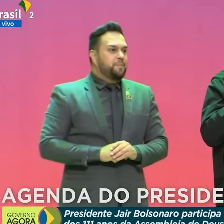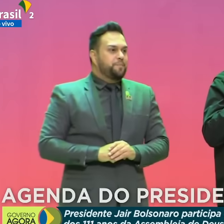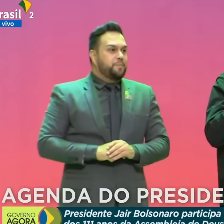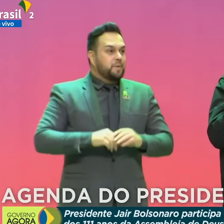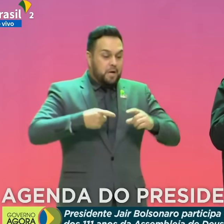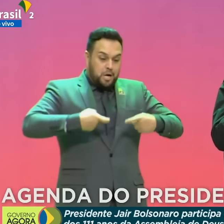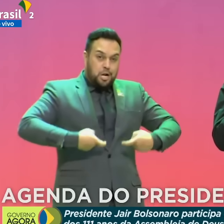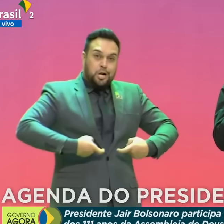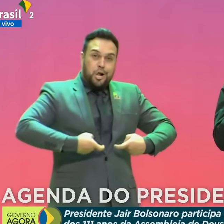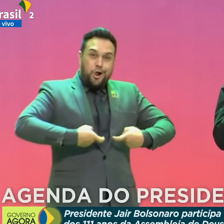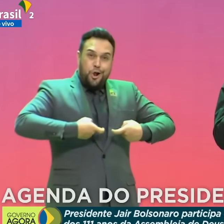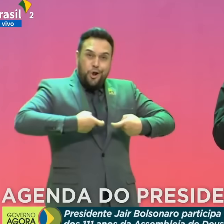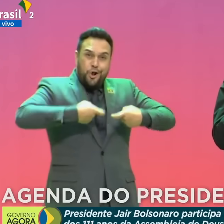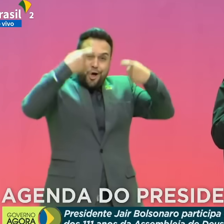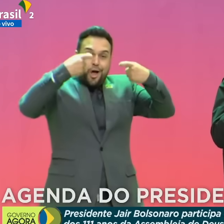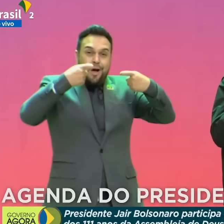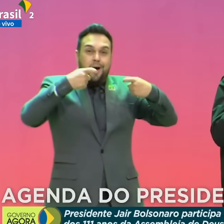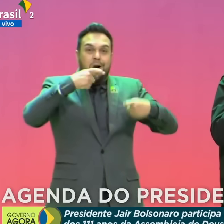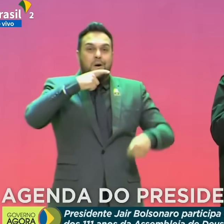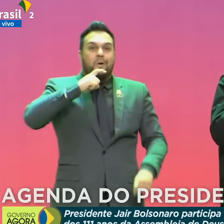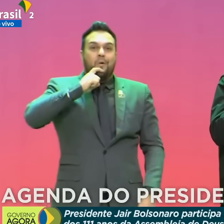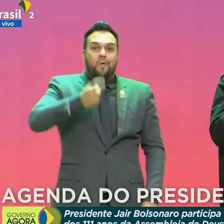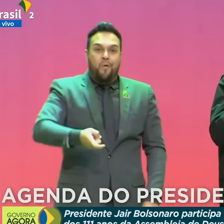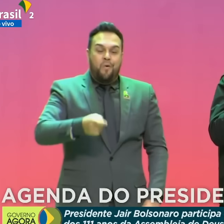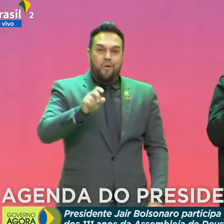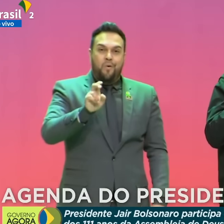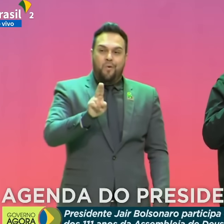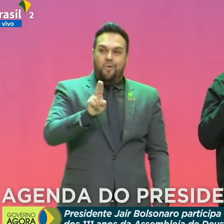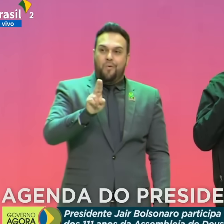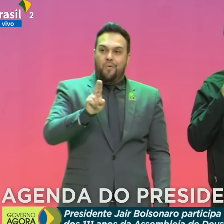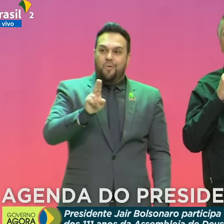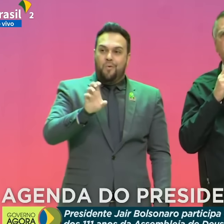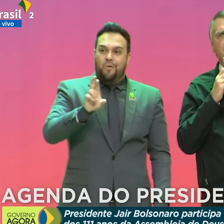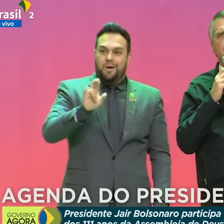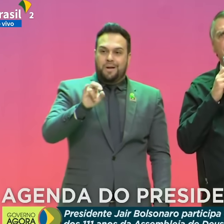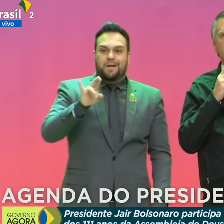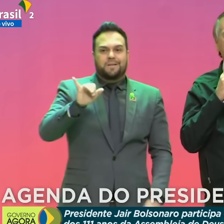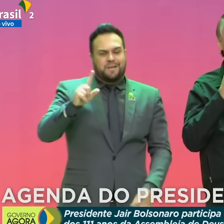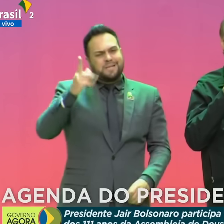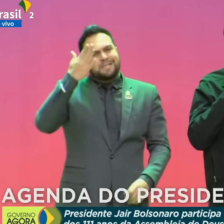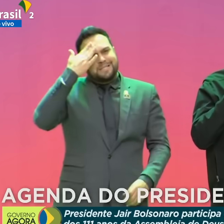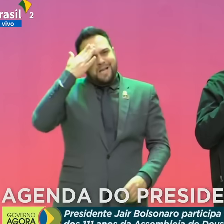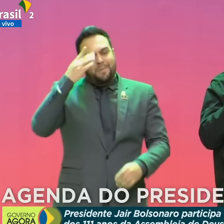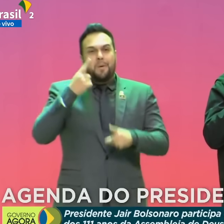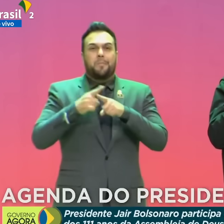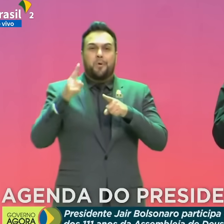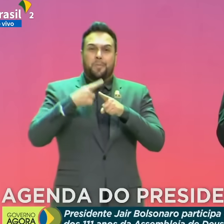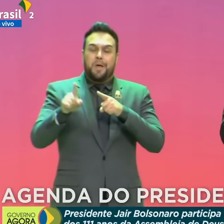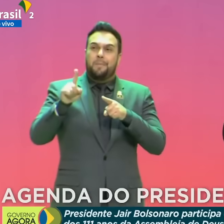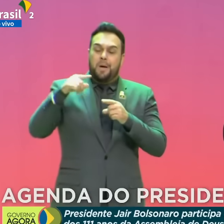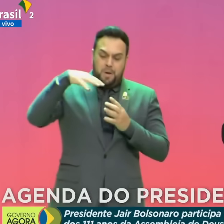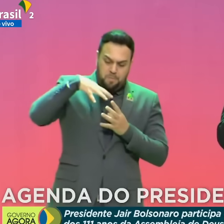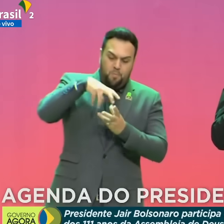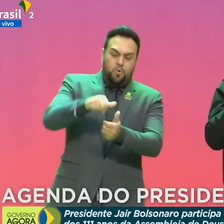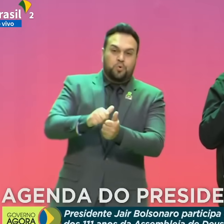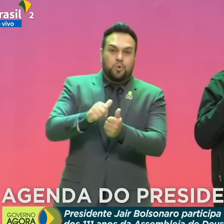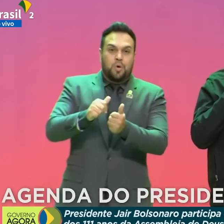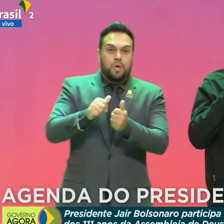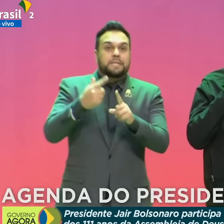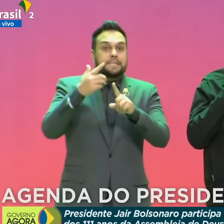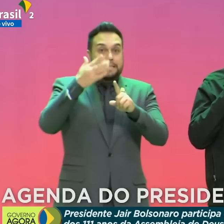guerra da Ucrânia, que traz consequências danosas para o mundo todo. como aumento do preço dos